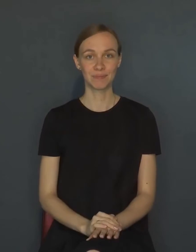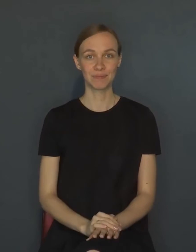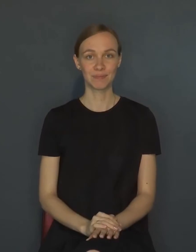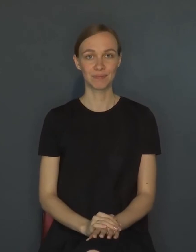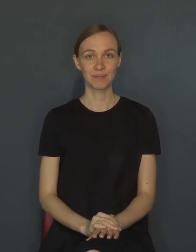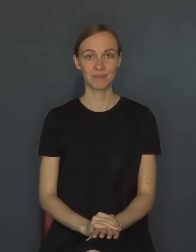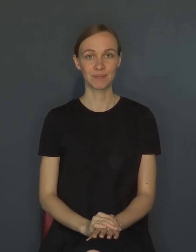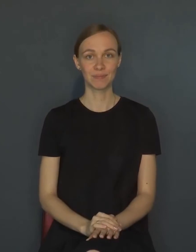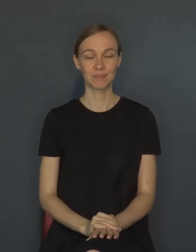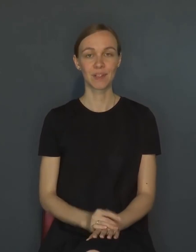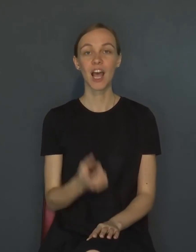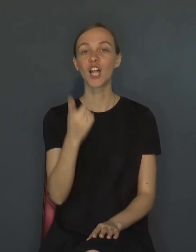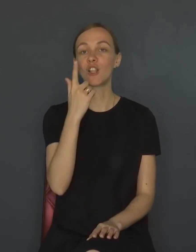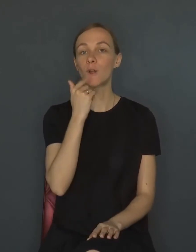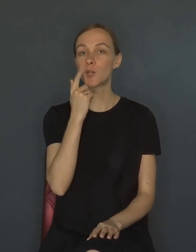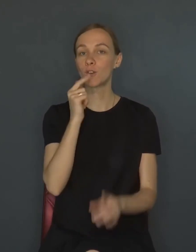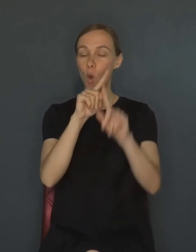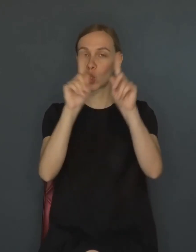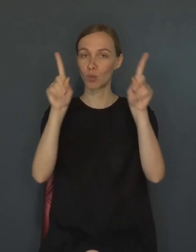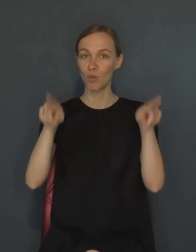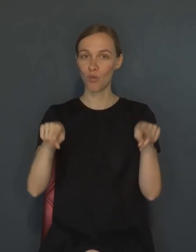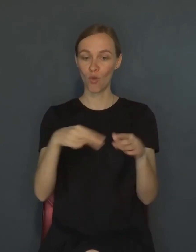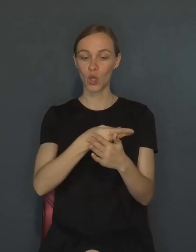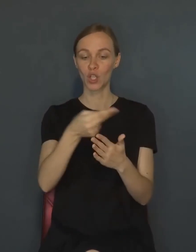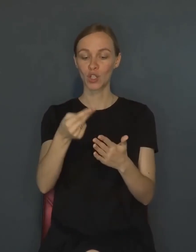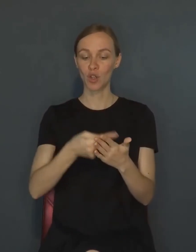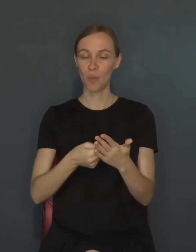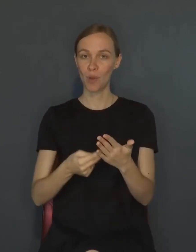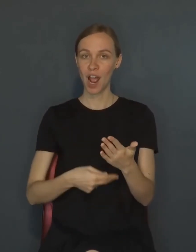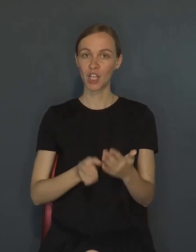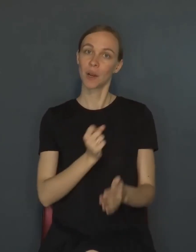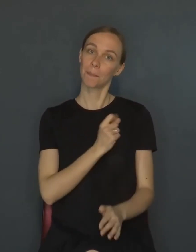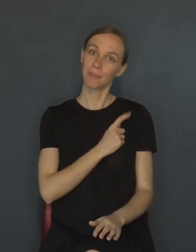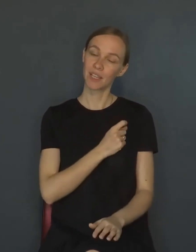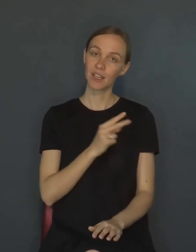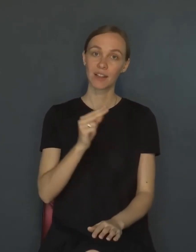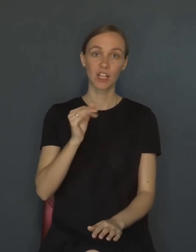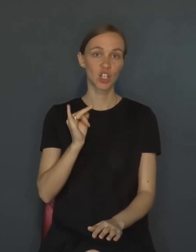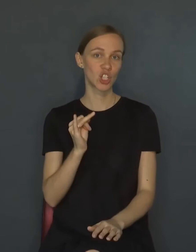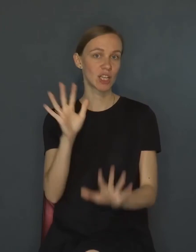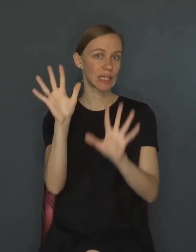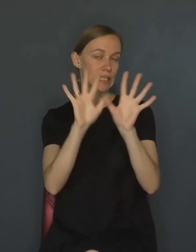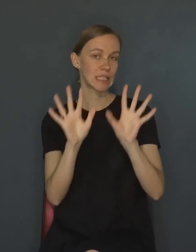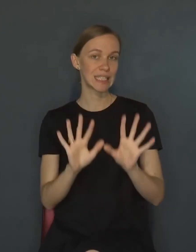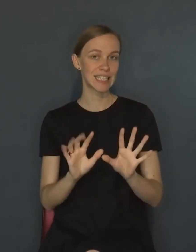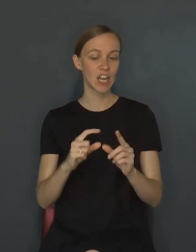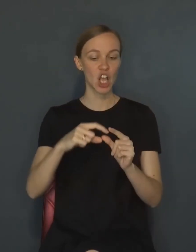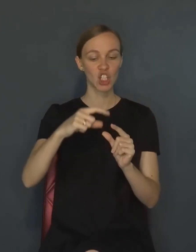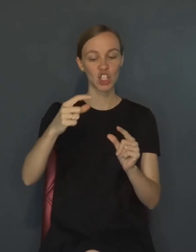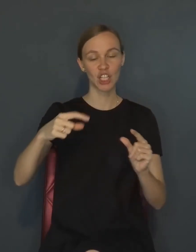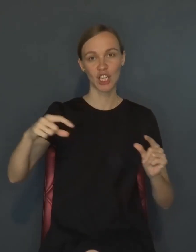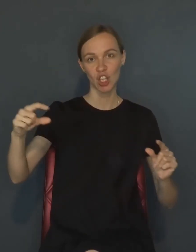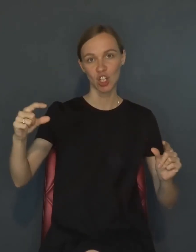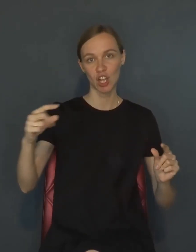На червоному фоні зображена біла чи срібна стрічка у вигляді обернутої літери